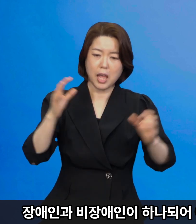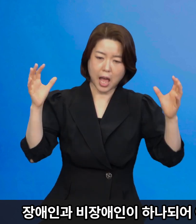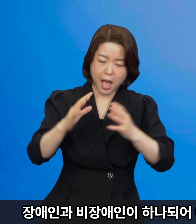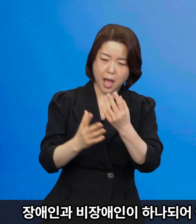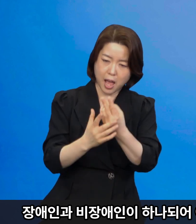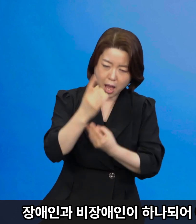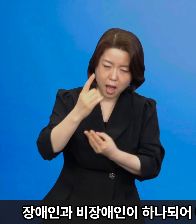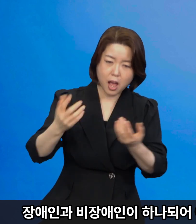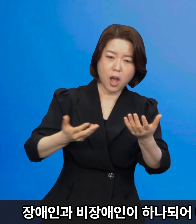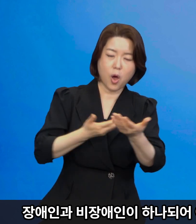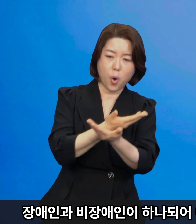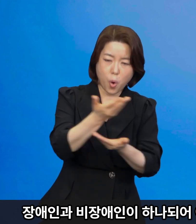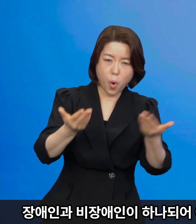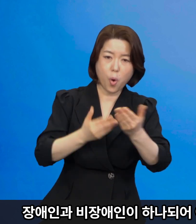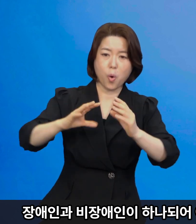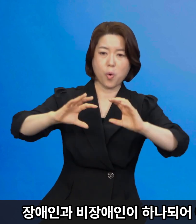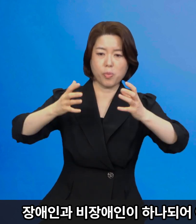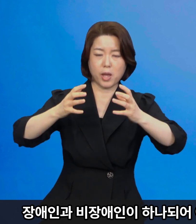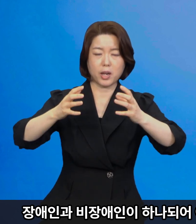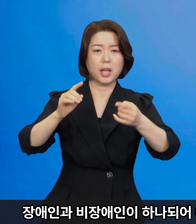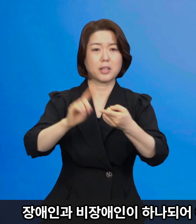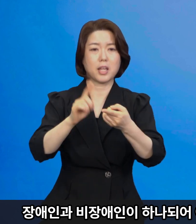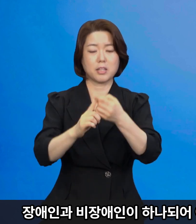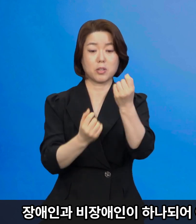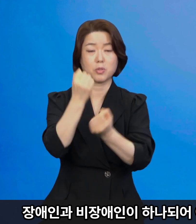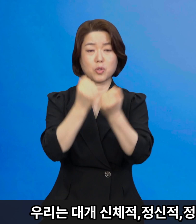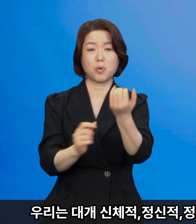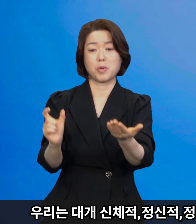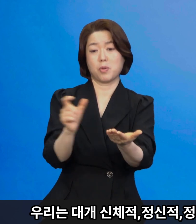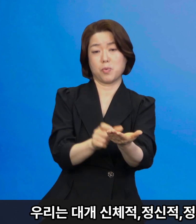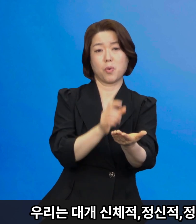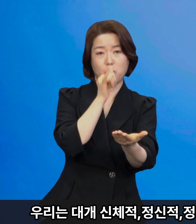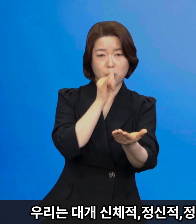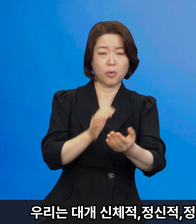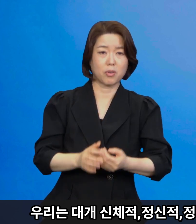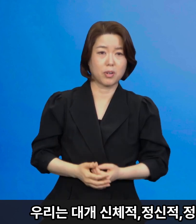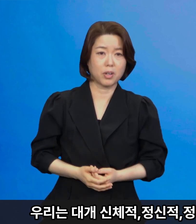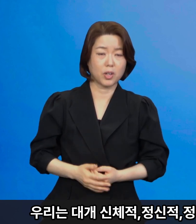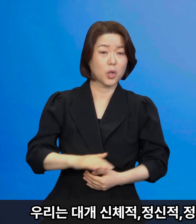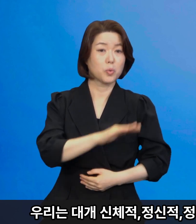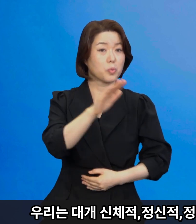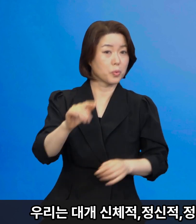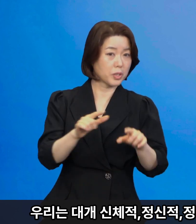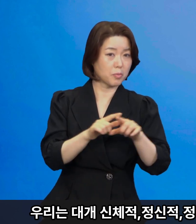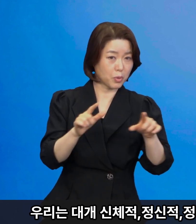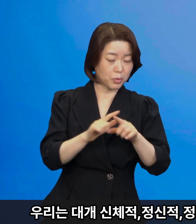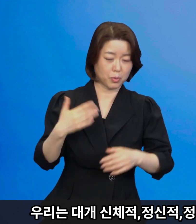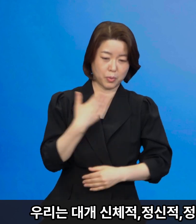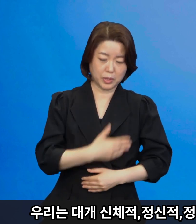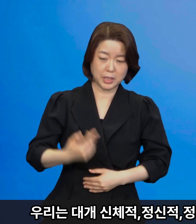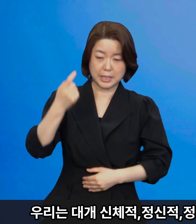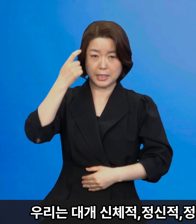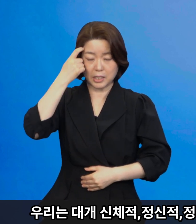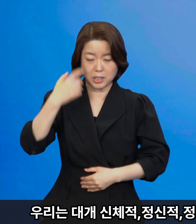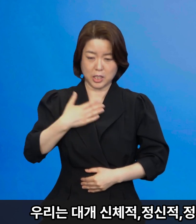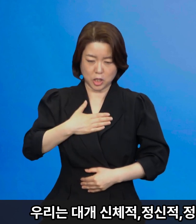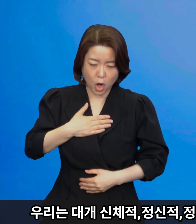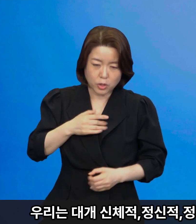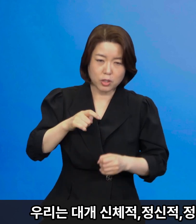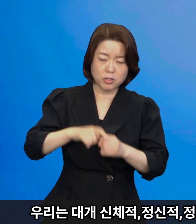나라를 묘사하고 있습니다. 우리는 대개 신체적, 정신적,